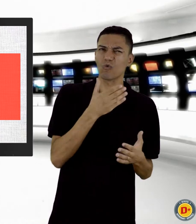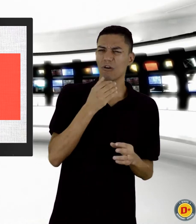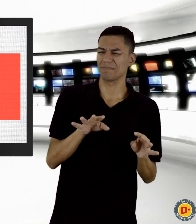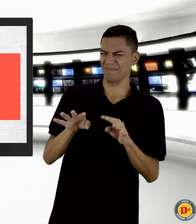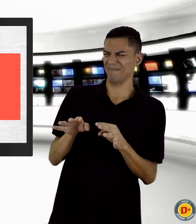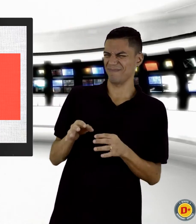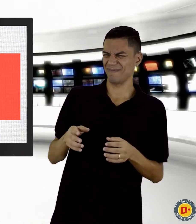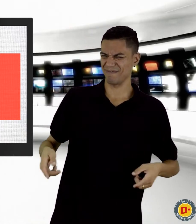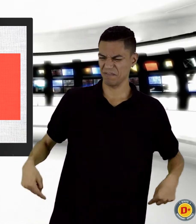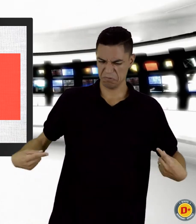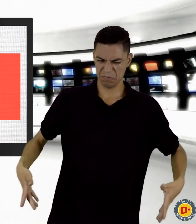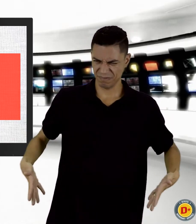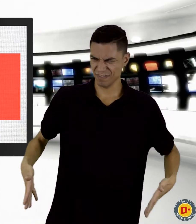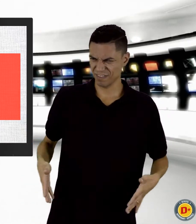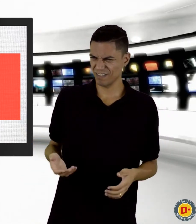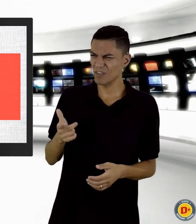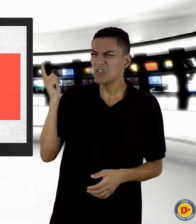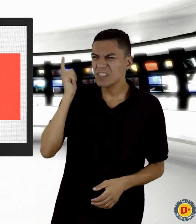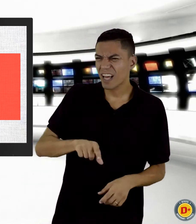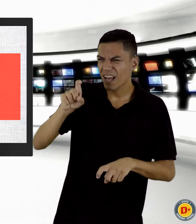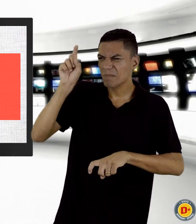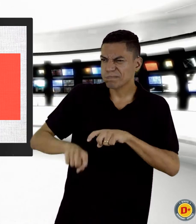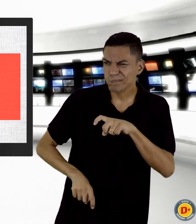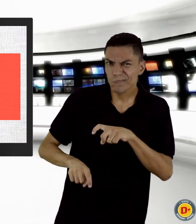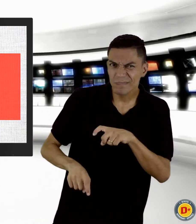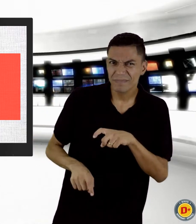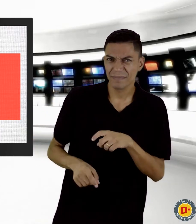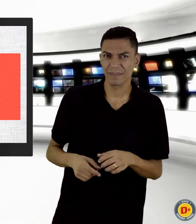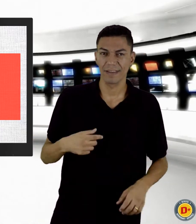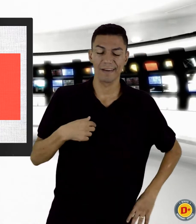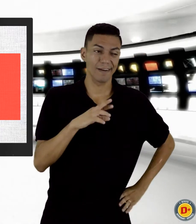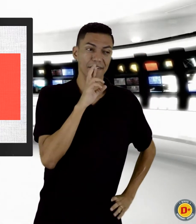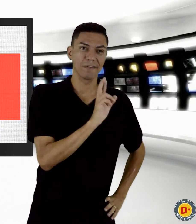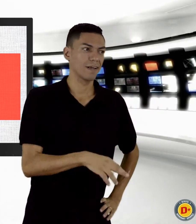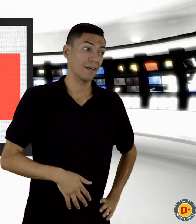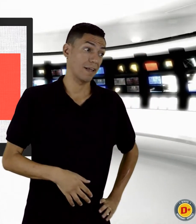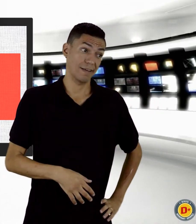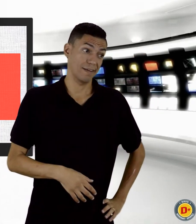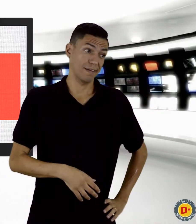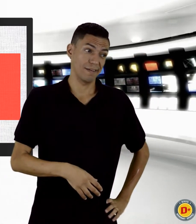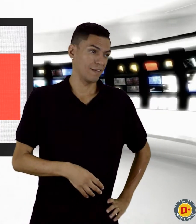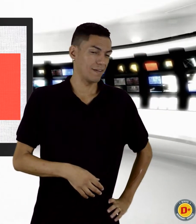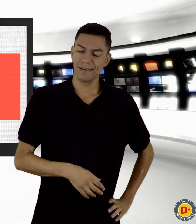homens perguntavam era: "Você consegue fazer sexo?" Eu respondia: "Bom, agora você nunca vai